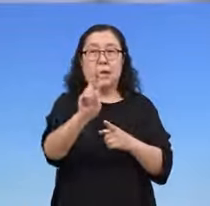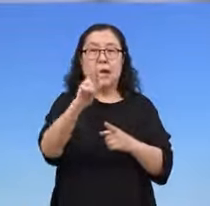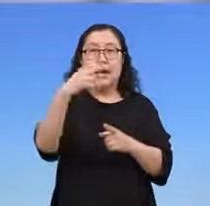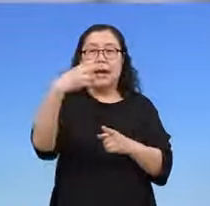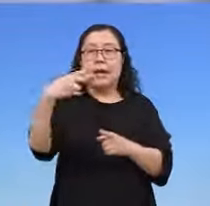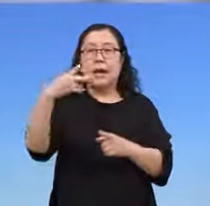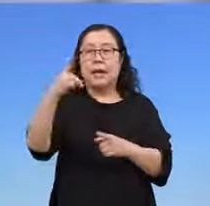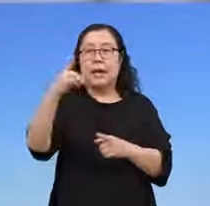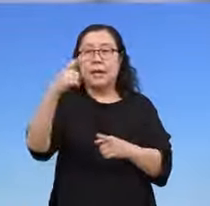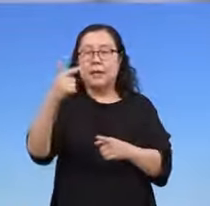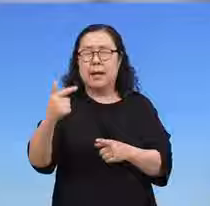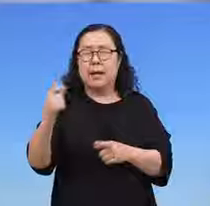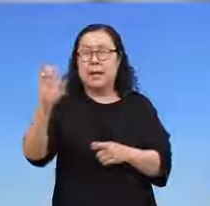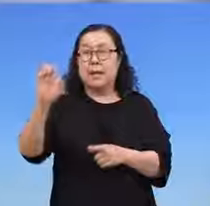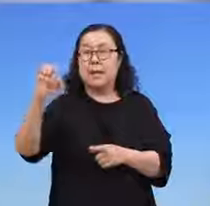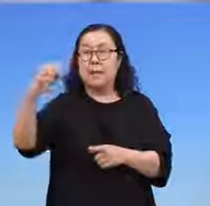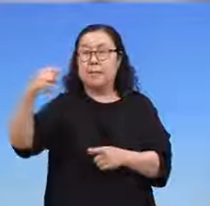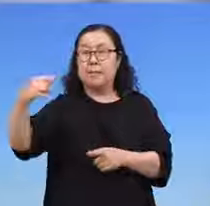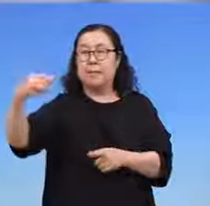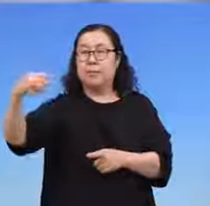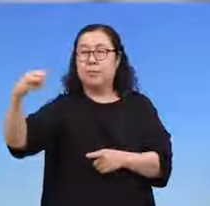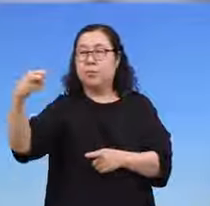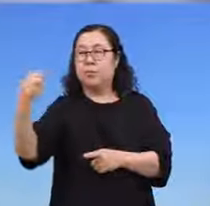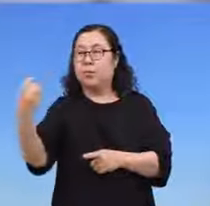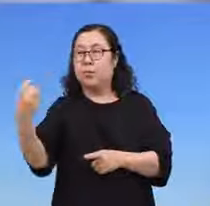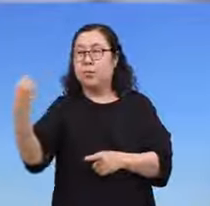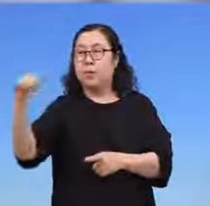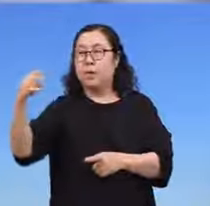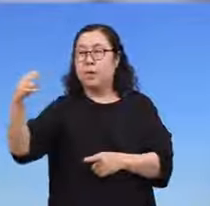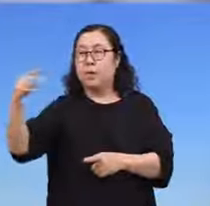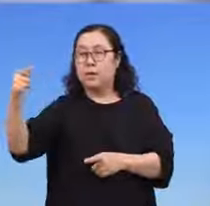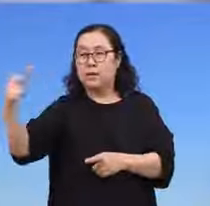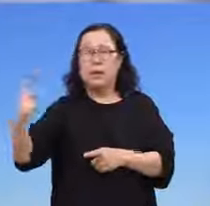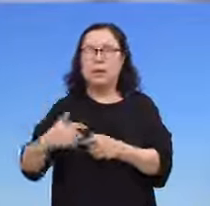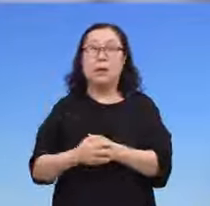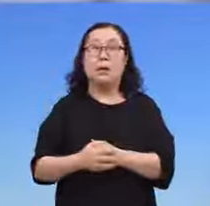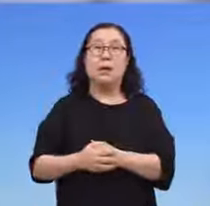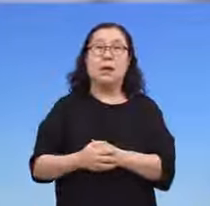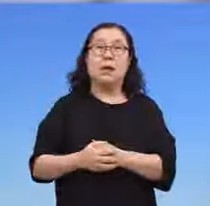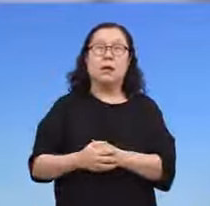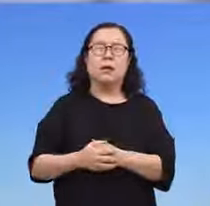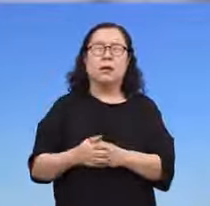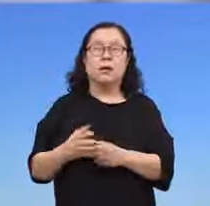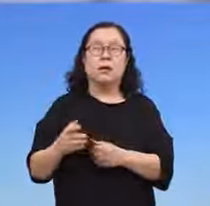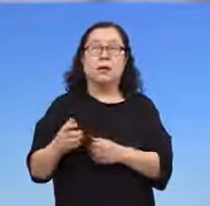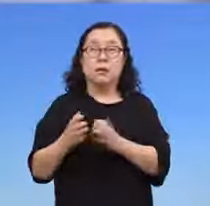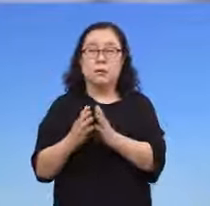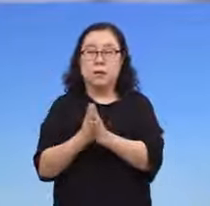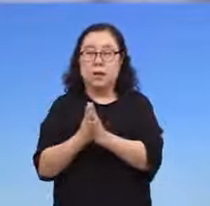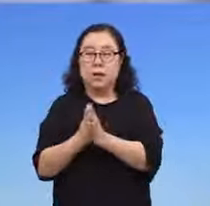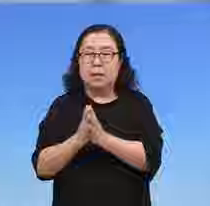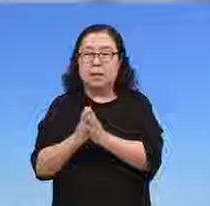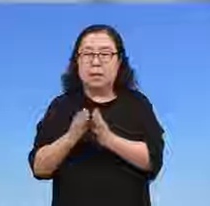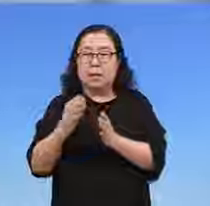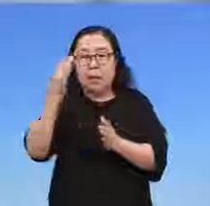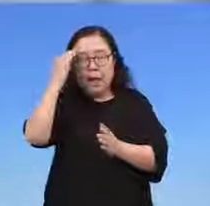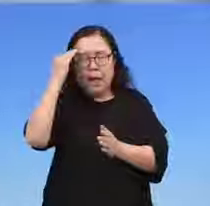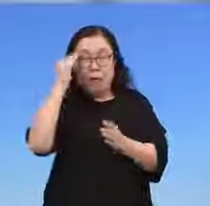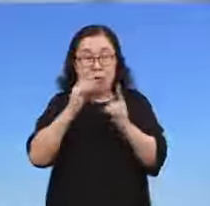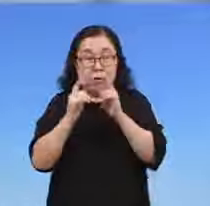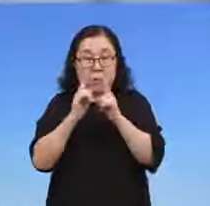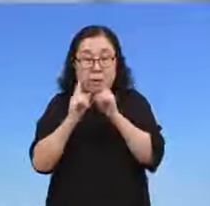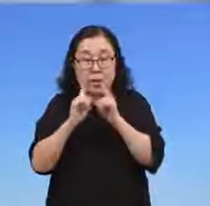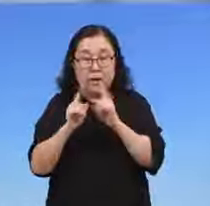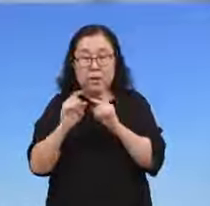단어의 뜻은 남의 불행에서 기쁨을 느낀다. 우리나라 말이 동전의 이쪽 면으로 사촌이 땅을 사면 배가